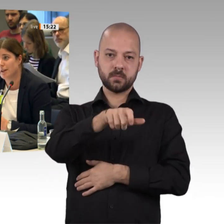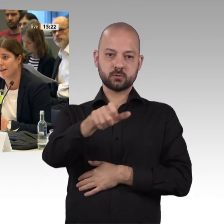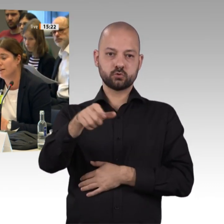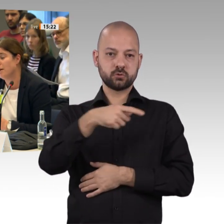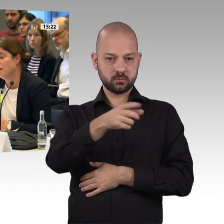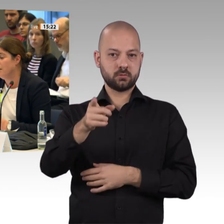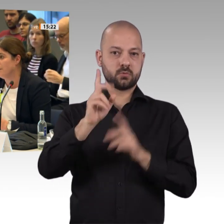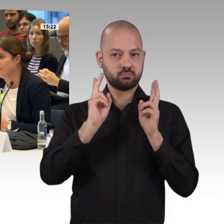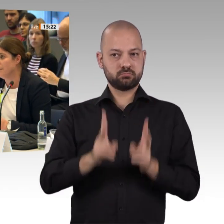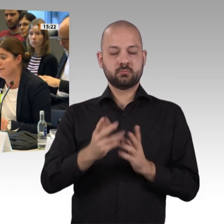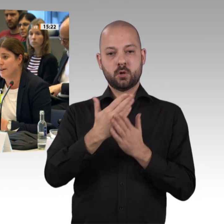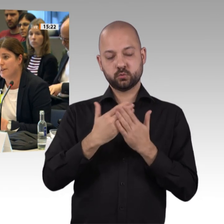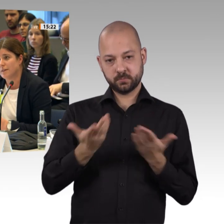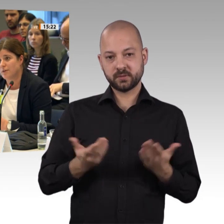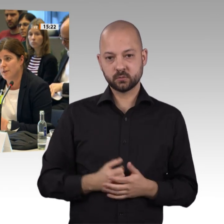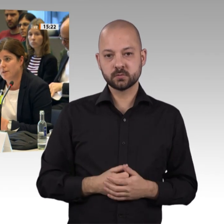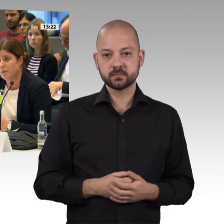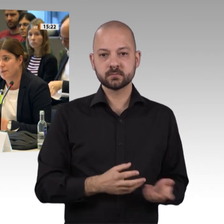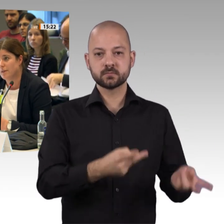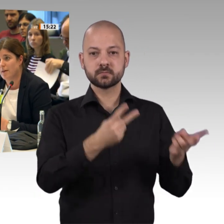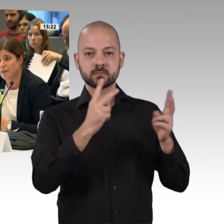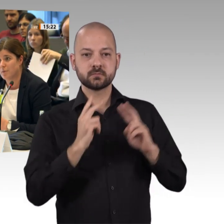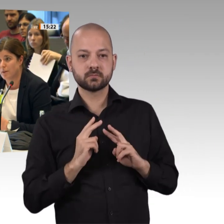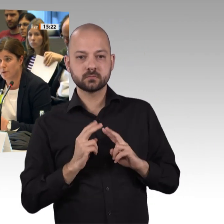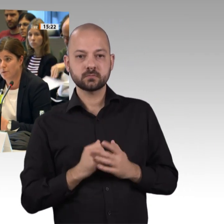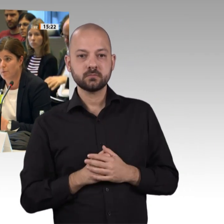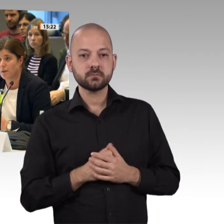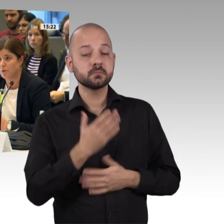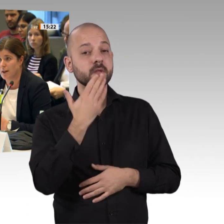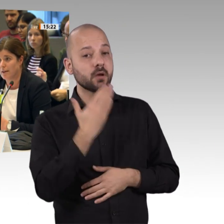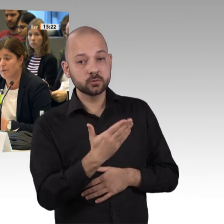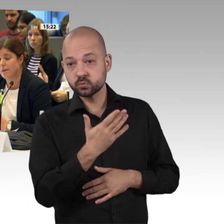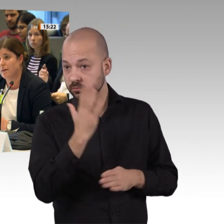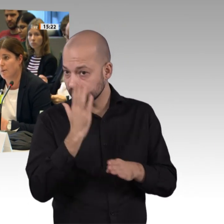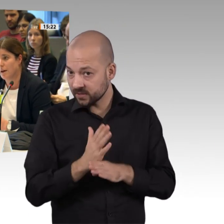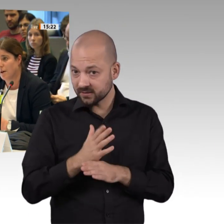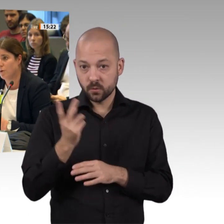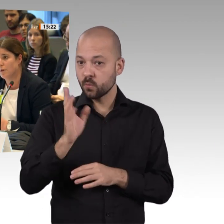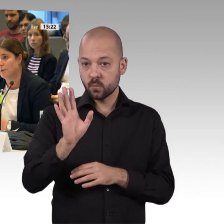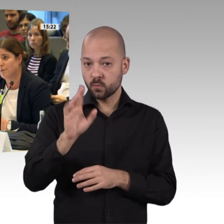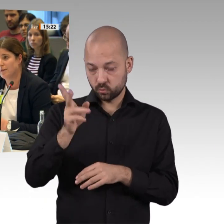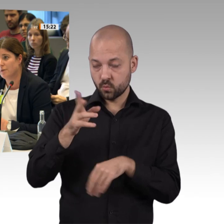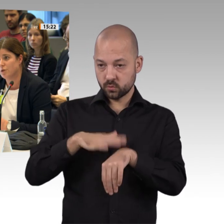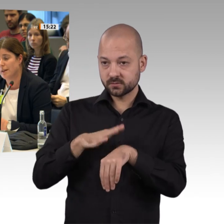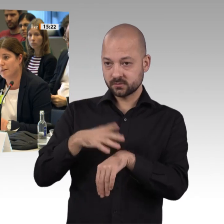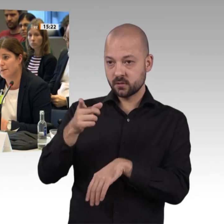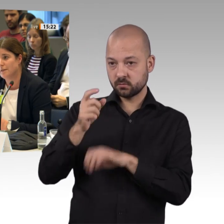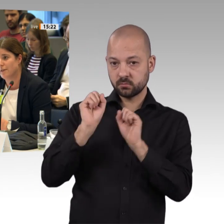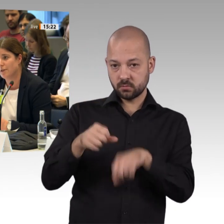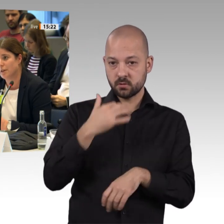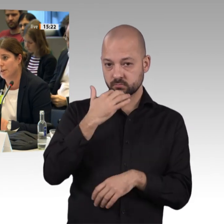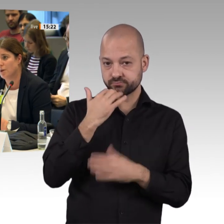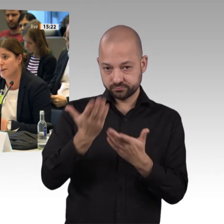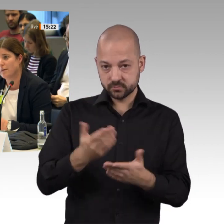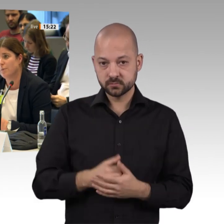noch stärken? Ich denke, was ganz wichtig ist, ist, Arbeitgeber zu informieren und gleichzeitig aber auch sicherzustellen, dass in